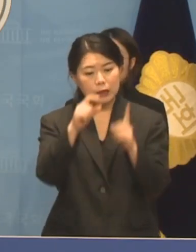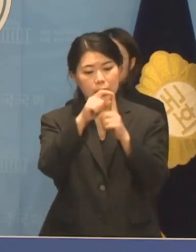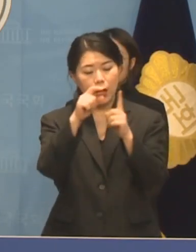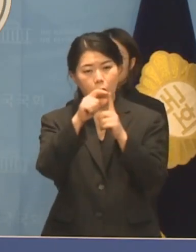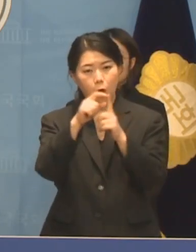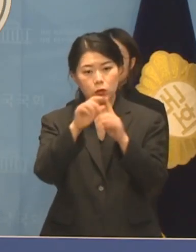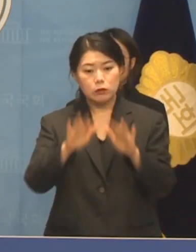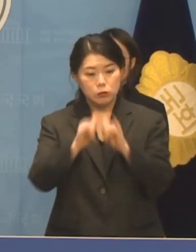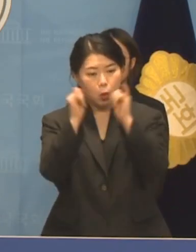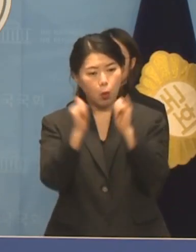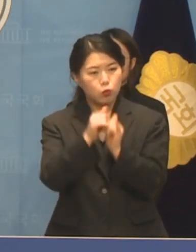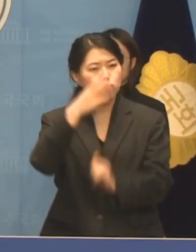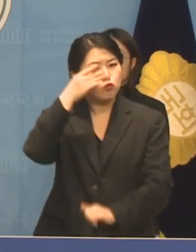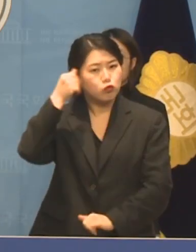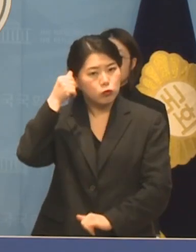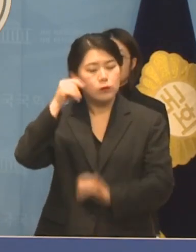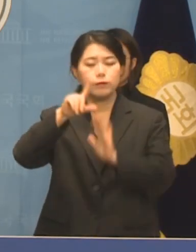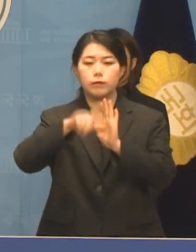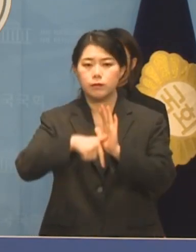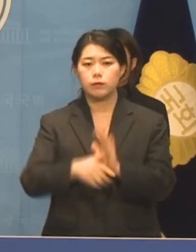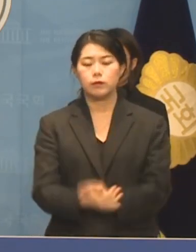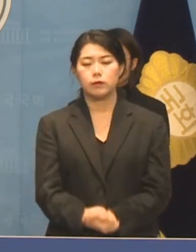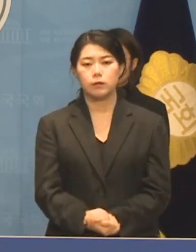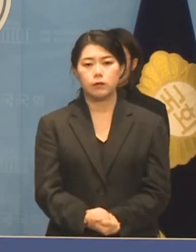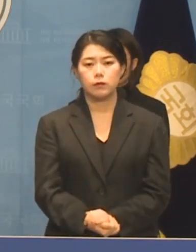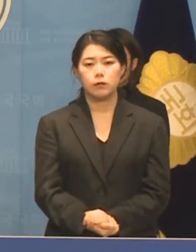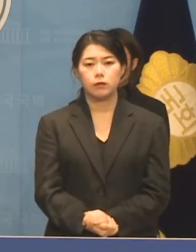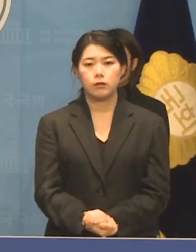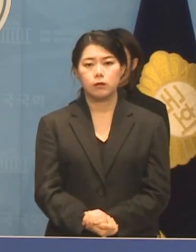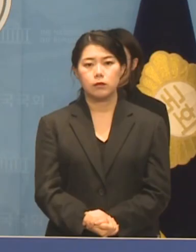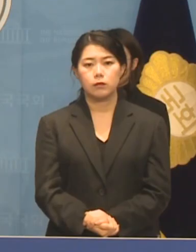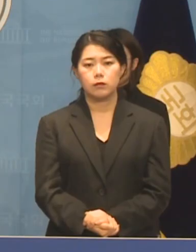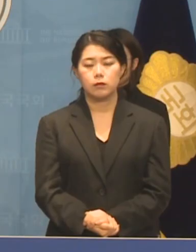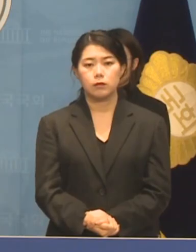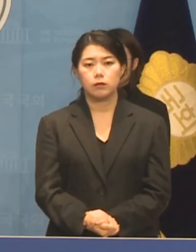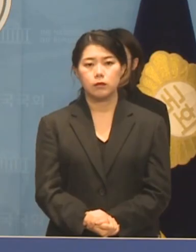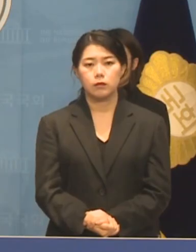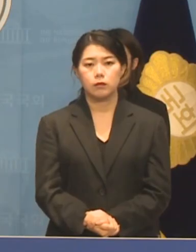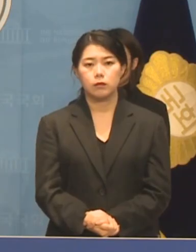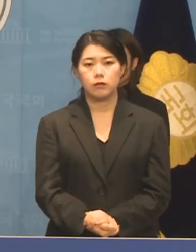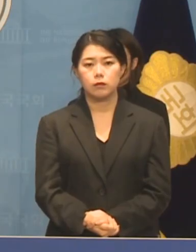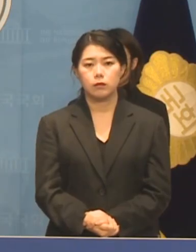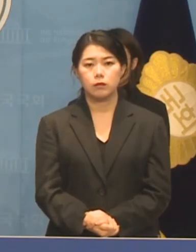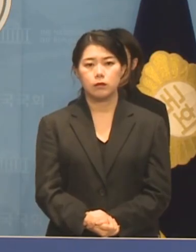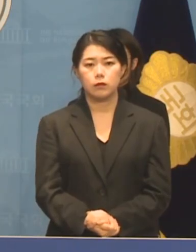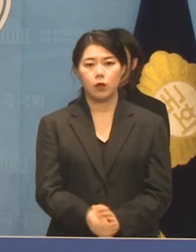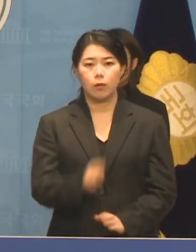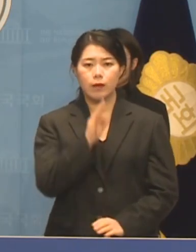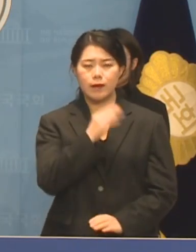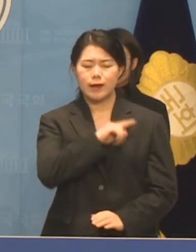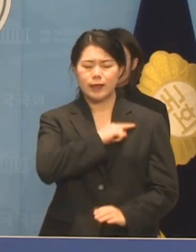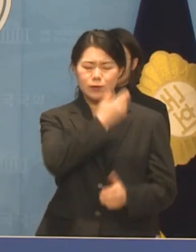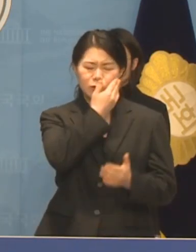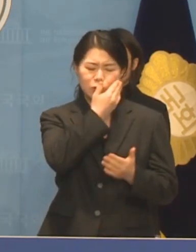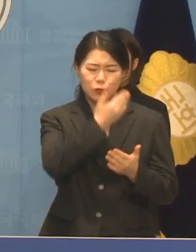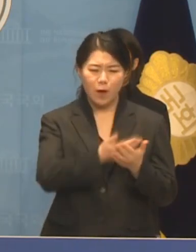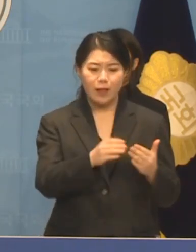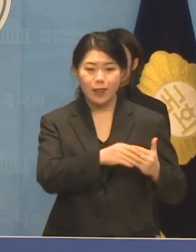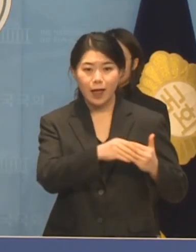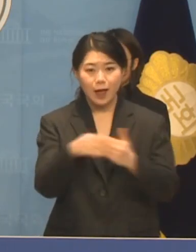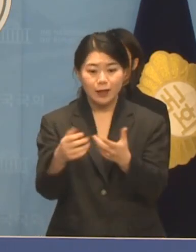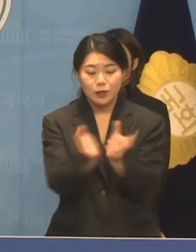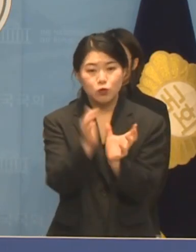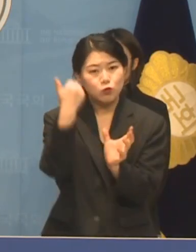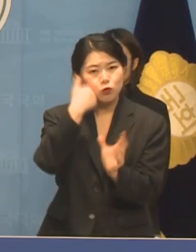지금 이 시대에 어떻게 보면은 가장 중요한 그 선두 동물 단체인